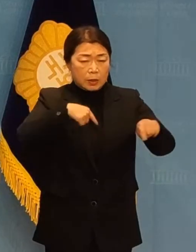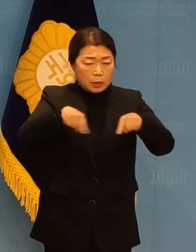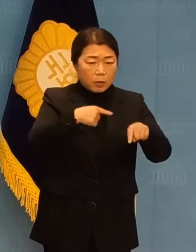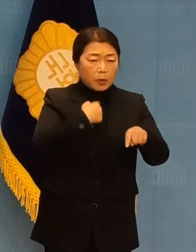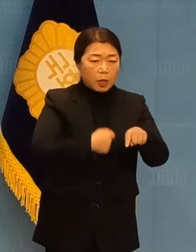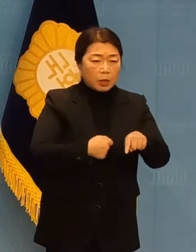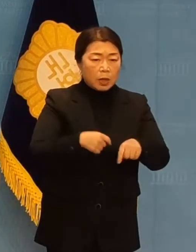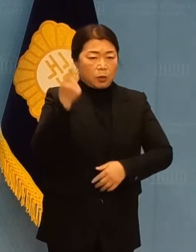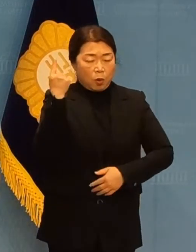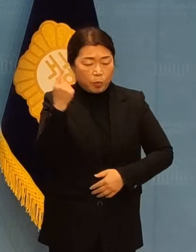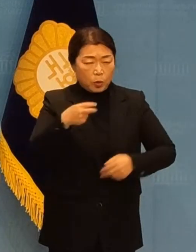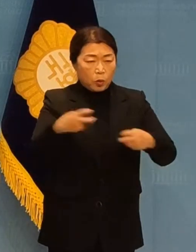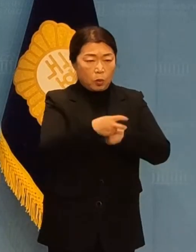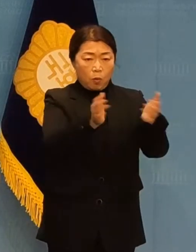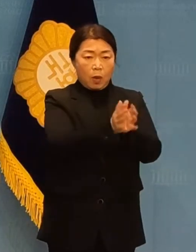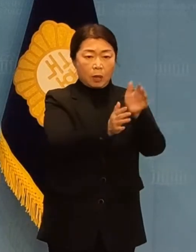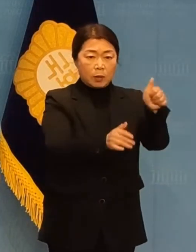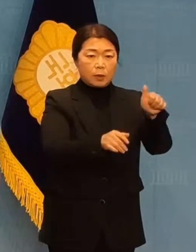경비교통과장 A경정,